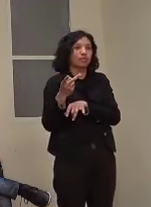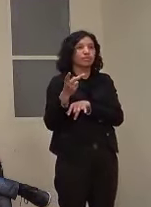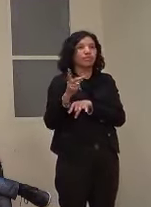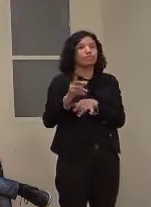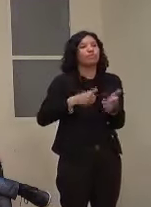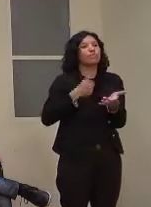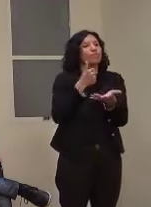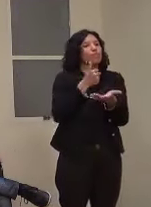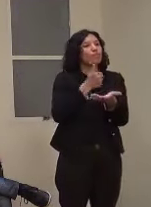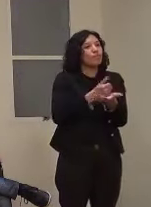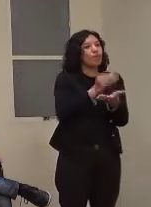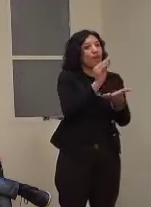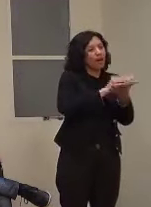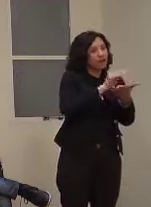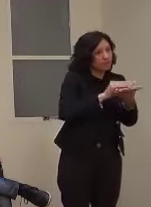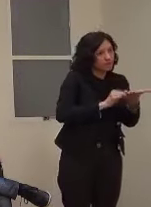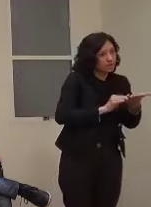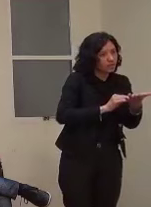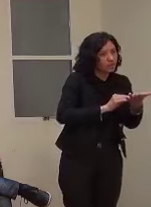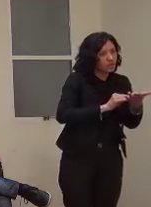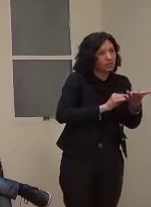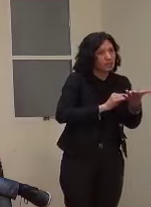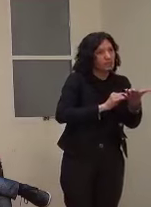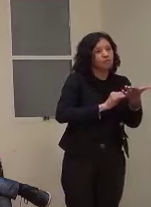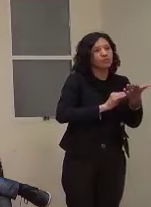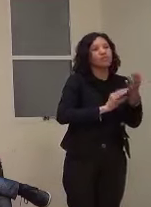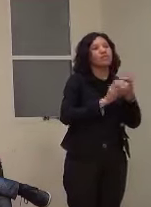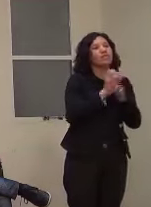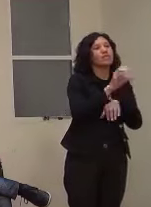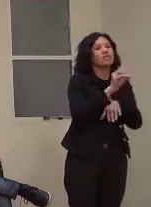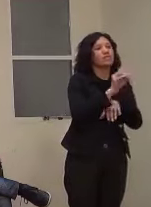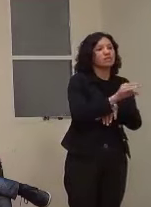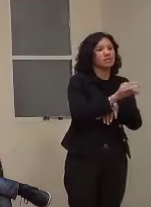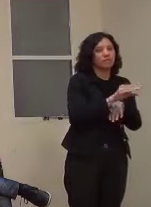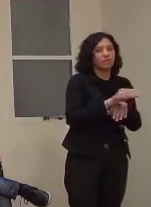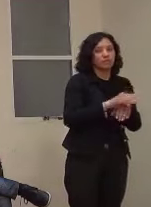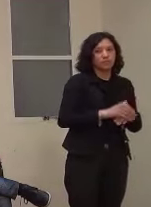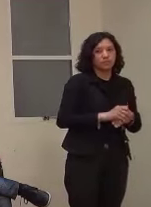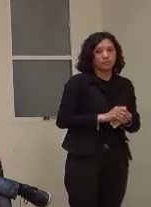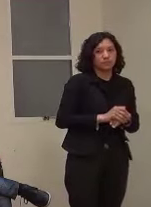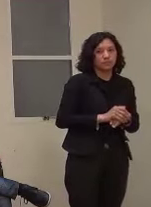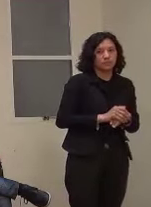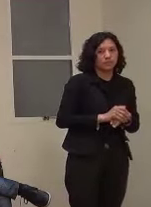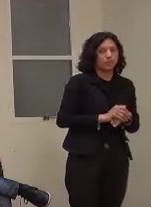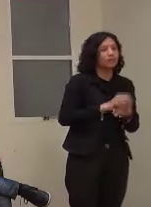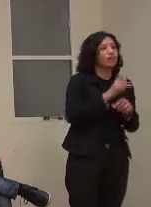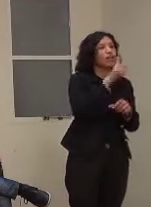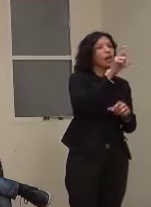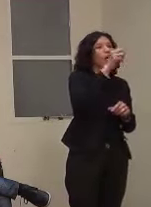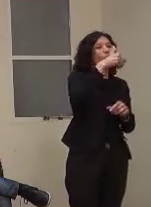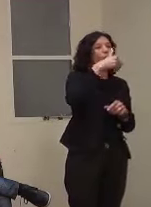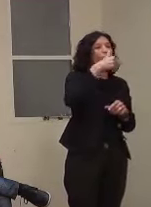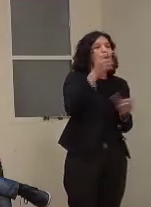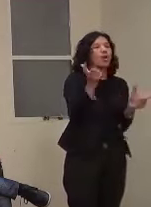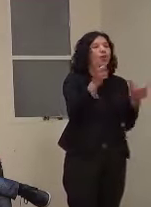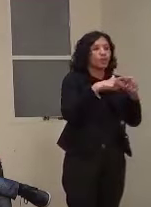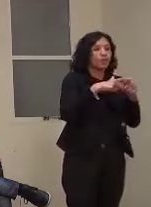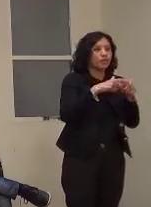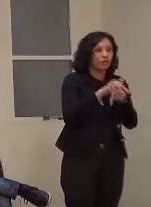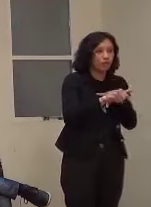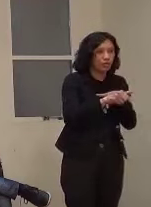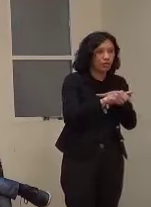cabo un acto administrativo que se denomina se denomina estaremos comisión y es como